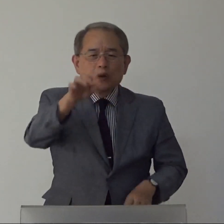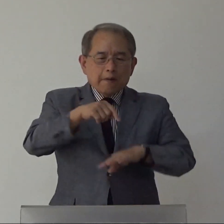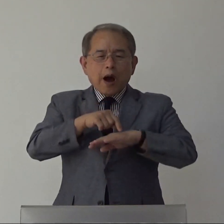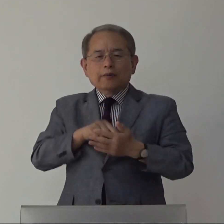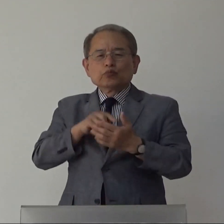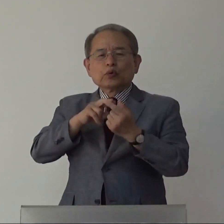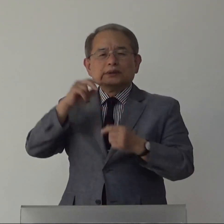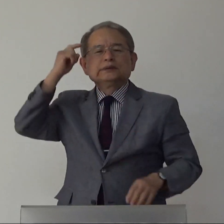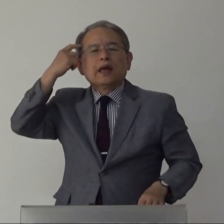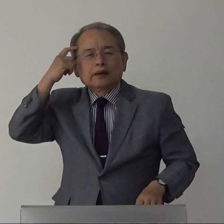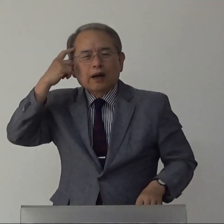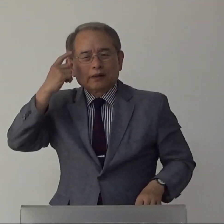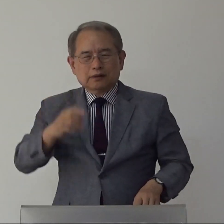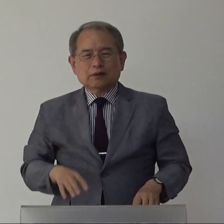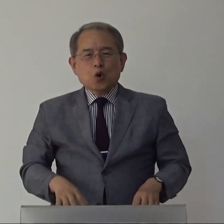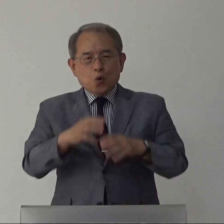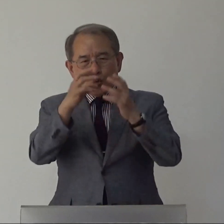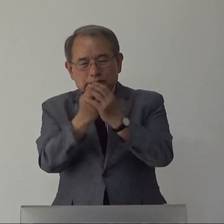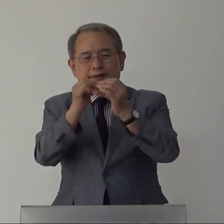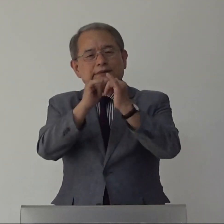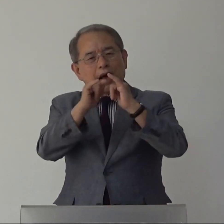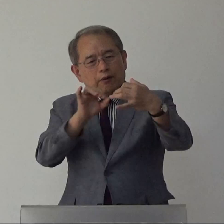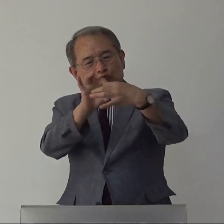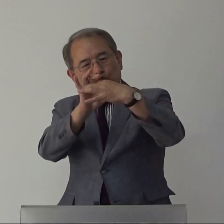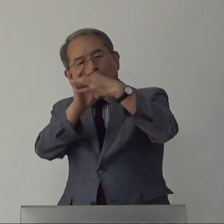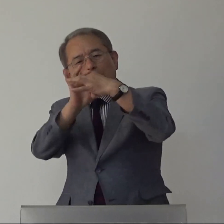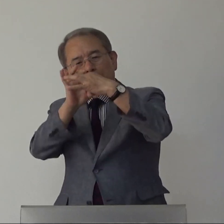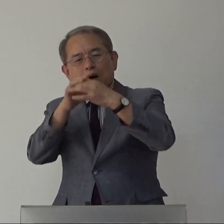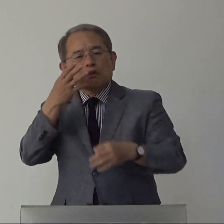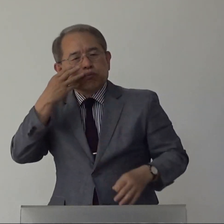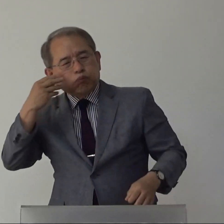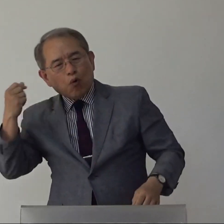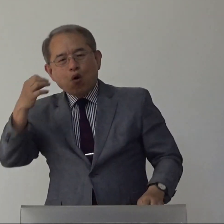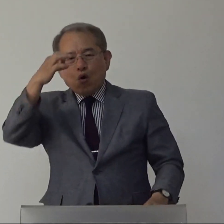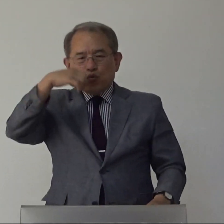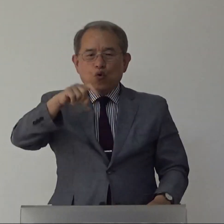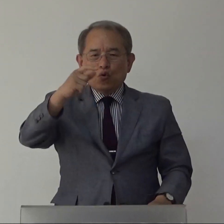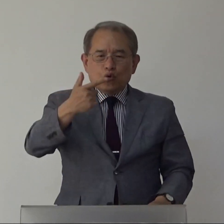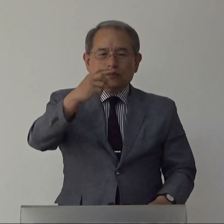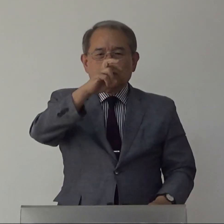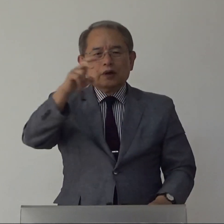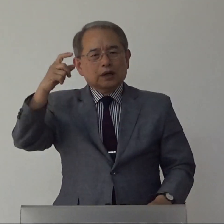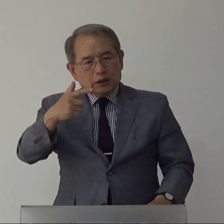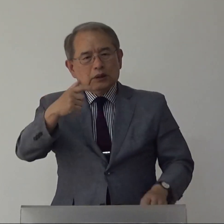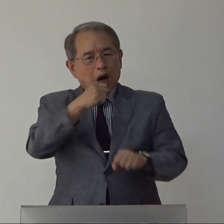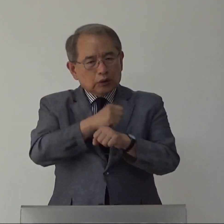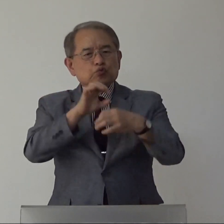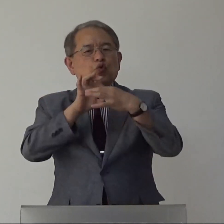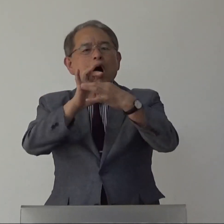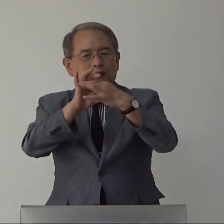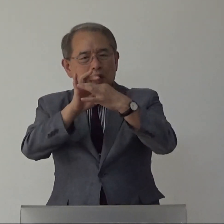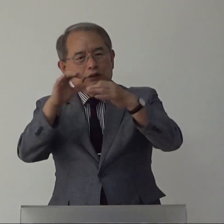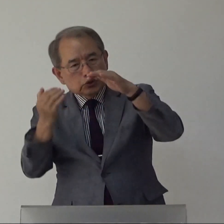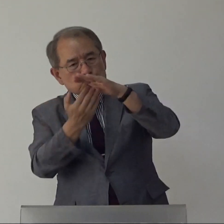교회 열심히 다니고 헌금을 많이 하면 돼, 그게 문제가 아니라 우리의 마음속에 생각, 사람들의